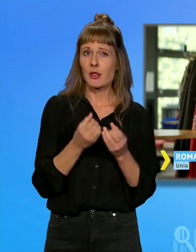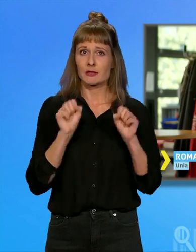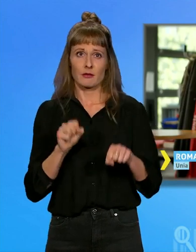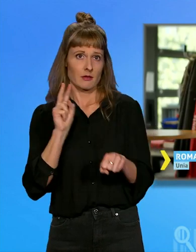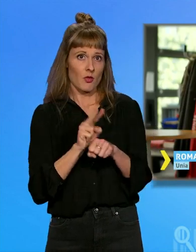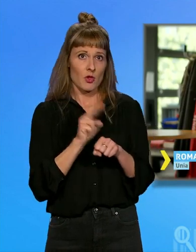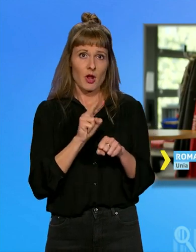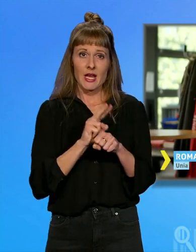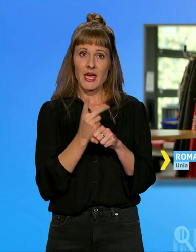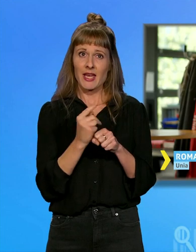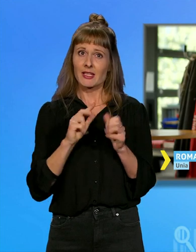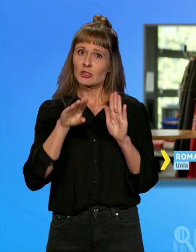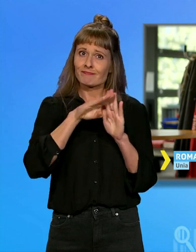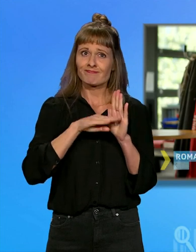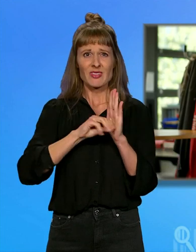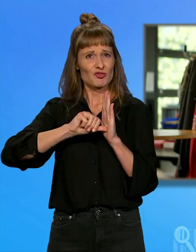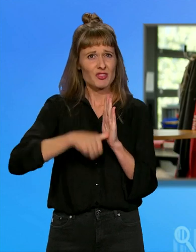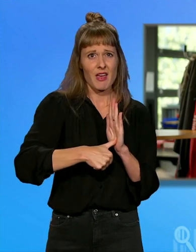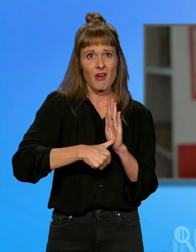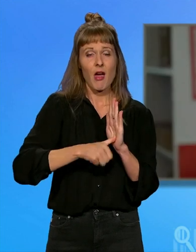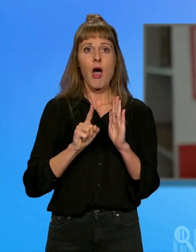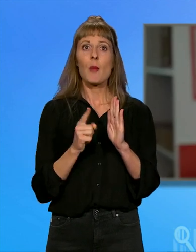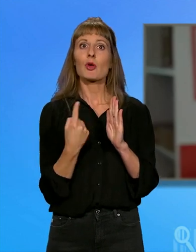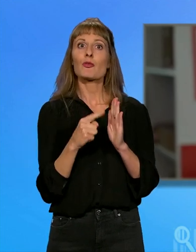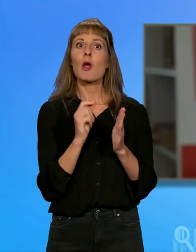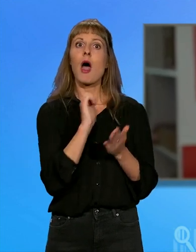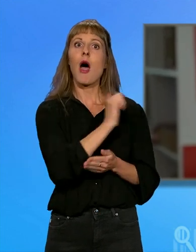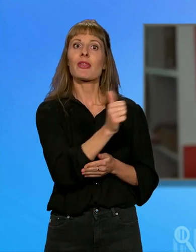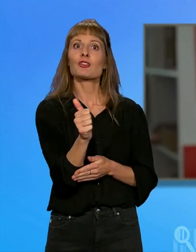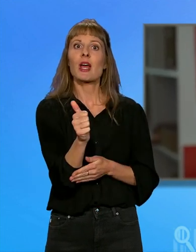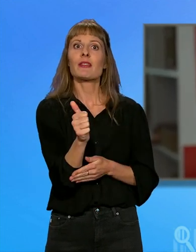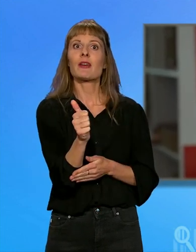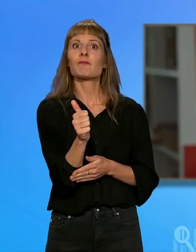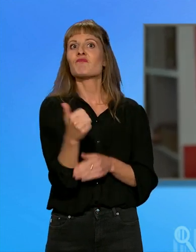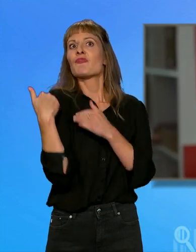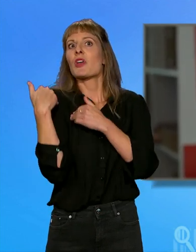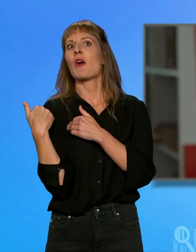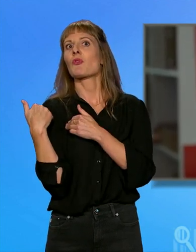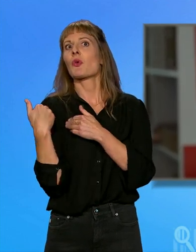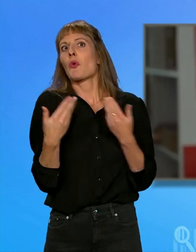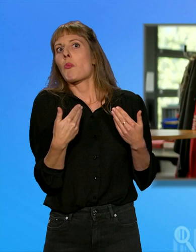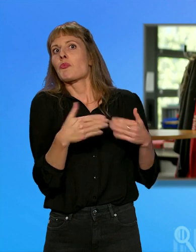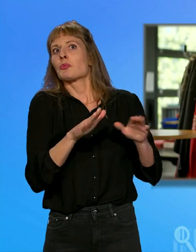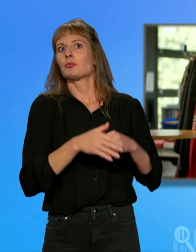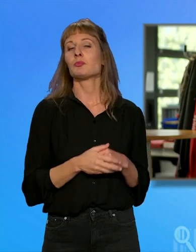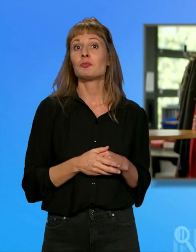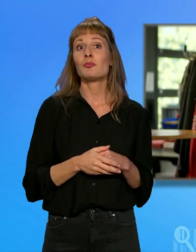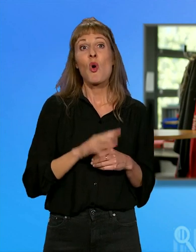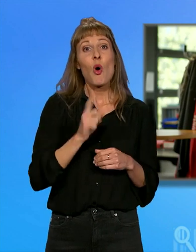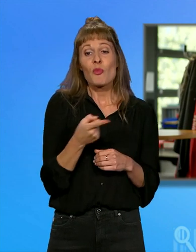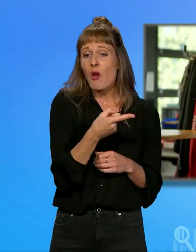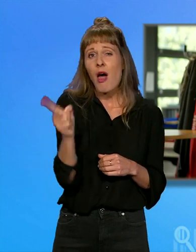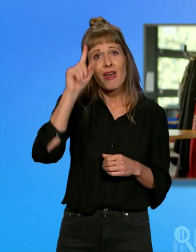und vorschreibt, aber keine Verantwortung für Angestellte hat. Aber es ist ein System, wo alle wissen, dass das nicht gemacht wird. Ich meine,